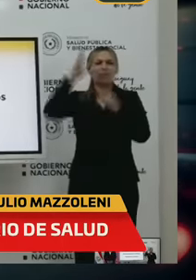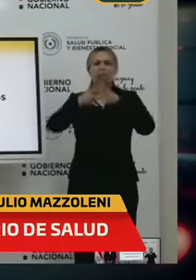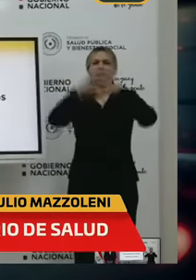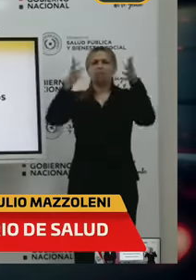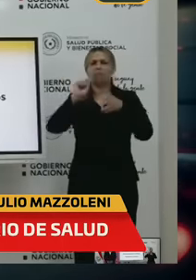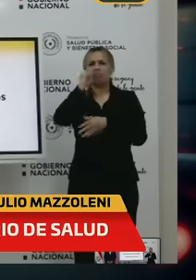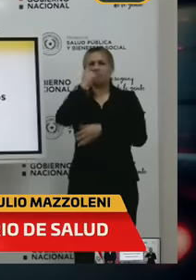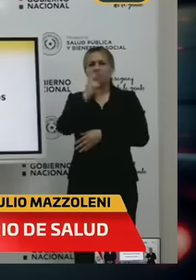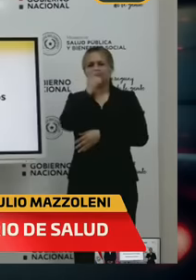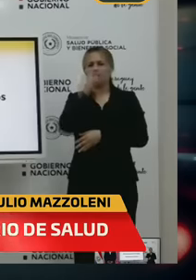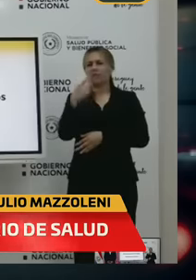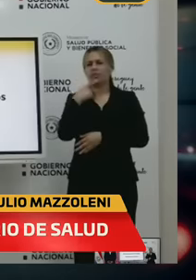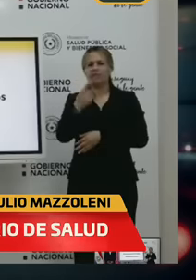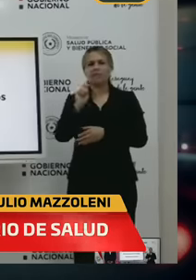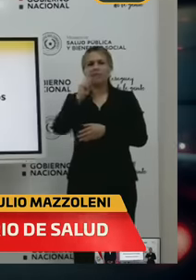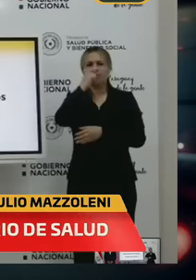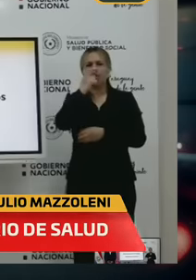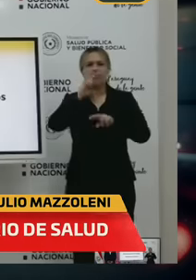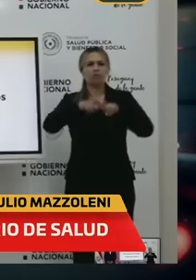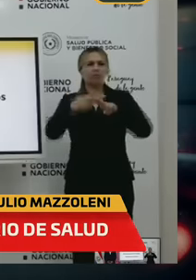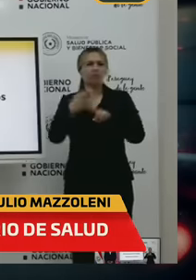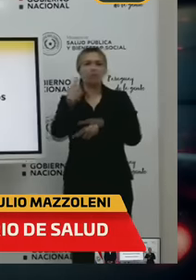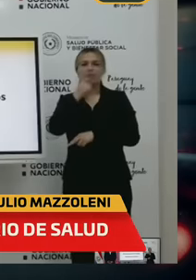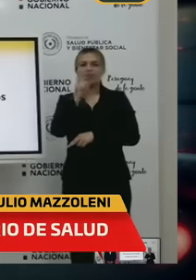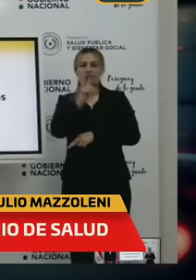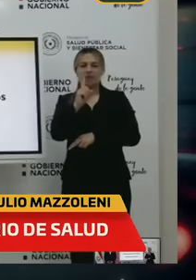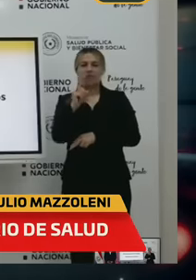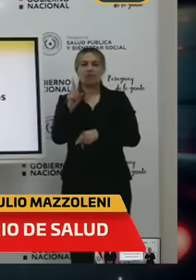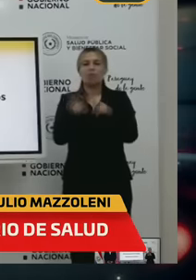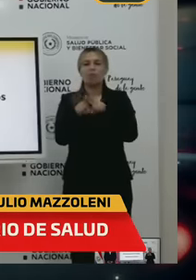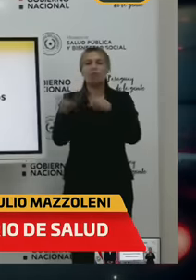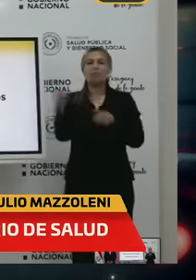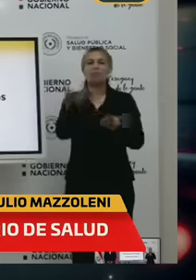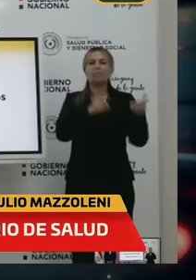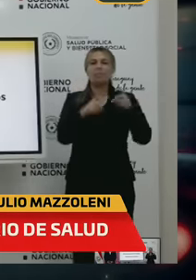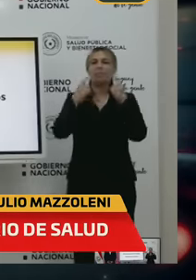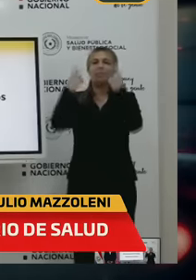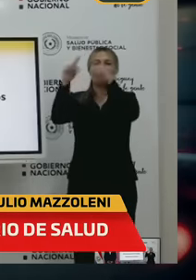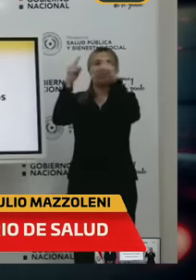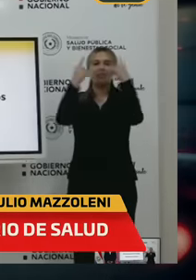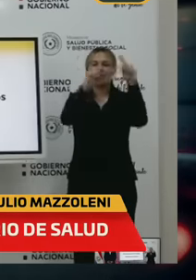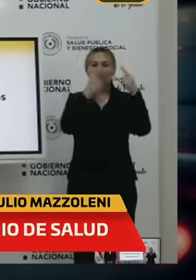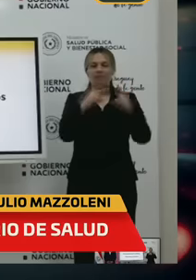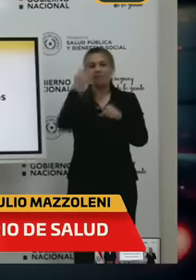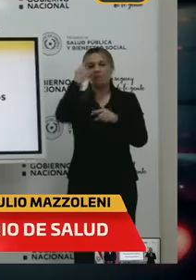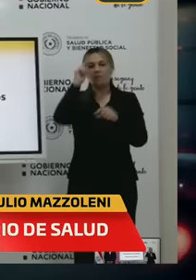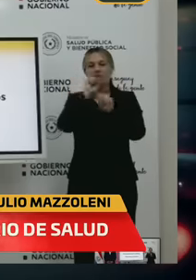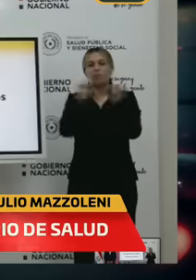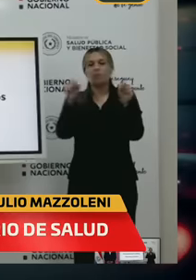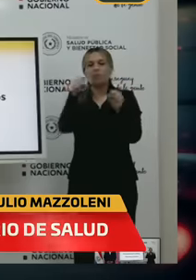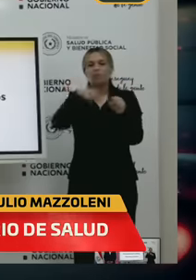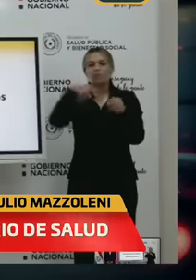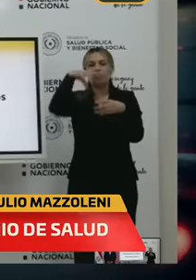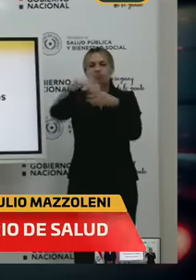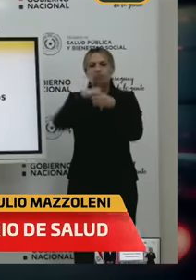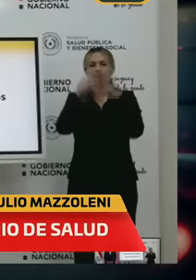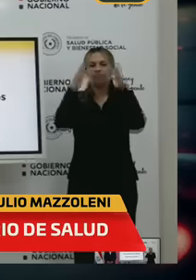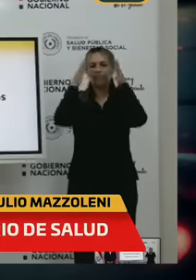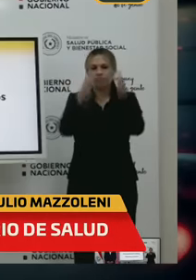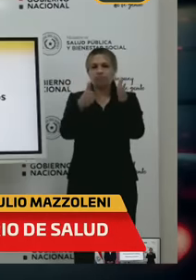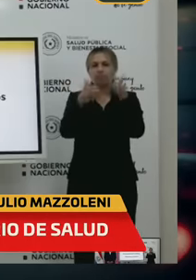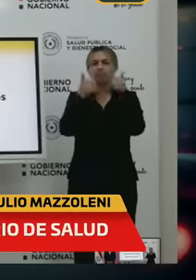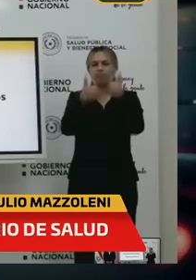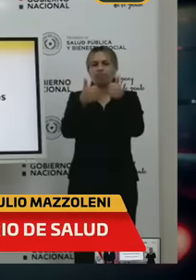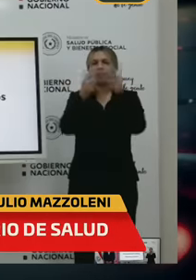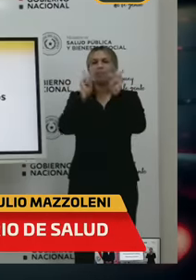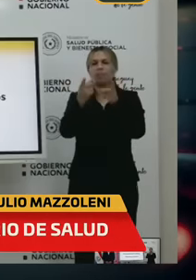es necesario hacer ese test, ¿verdad? Entonces son estrategias distintas para hacer un abordaje lo más racional posible y costo efectivo.